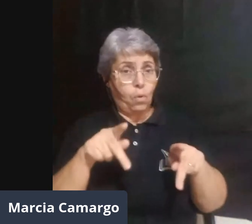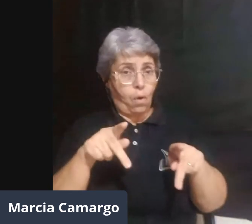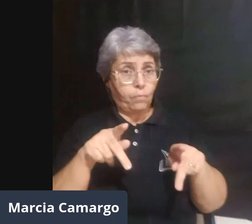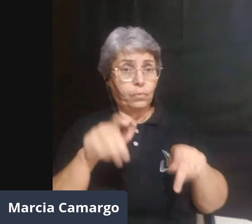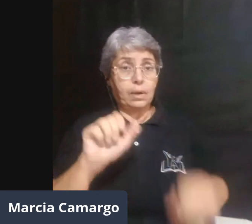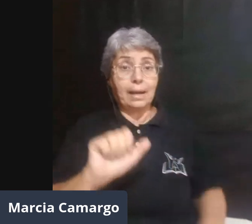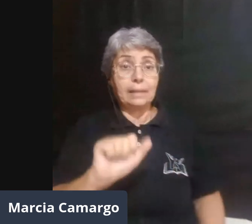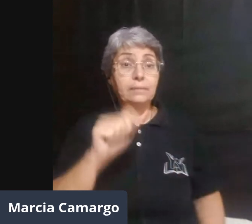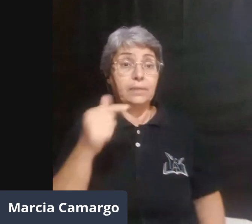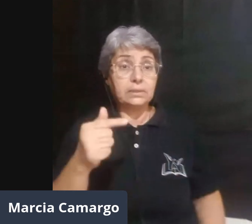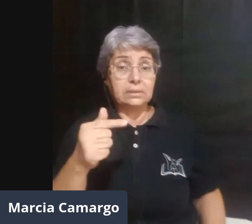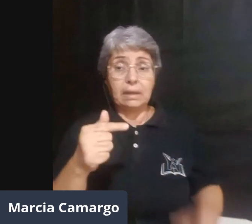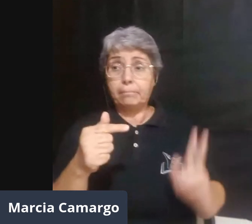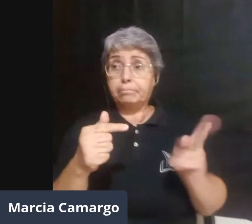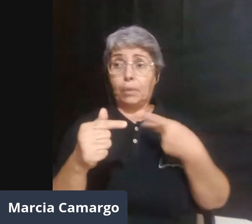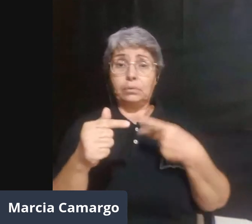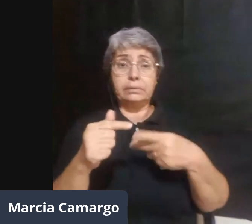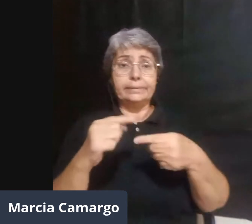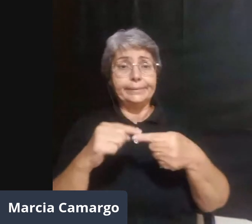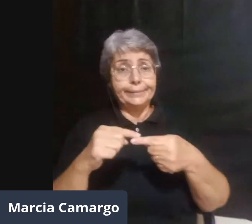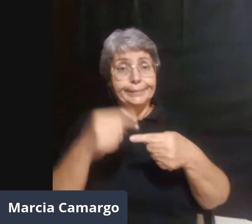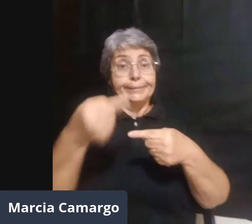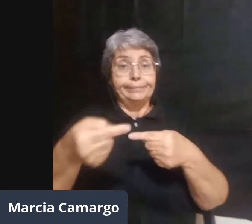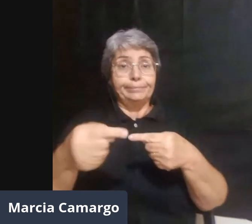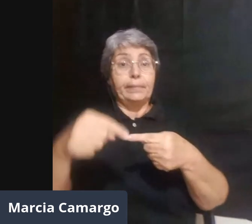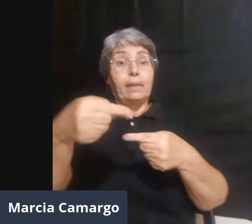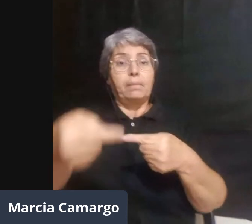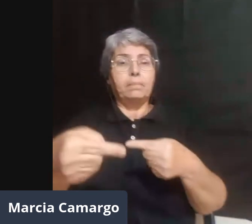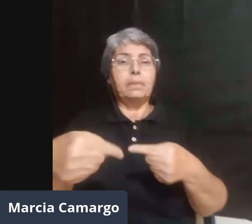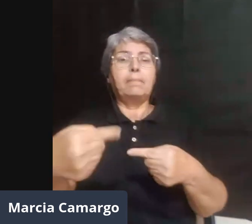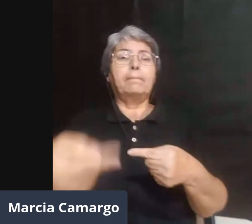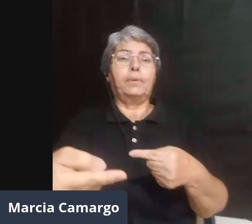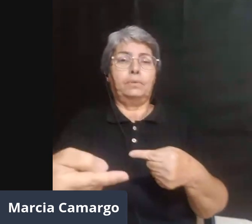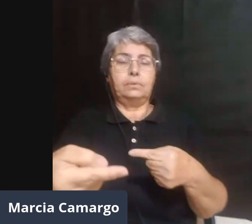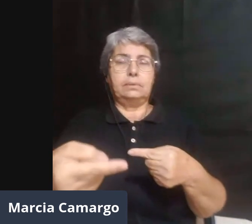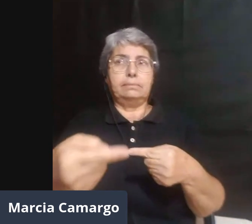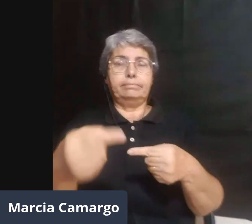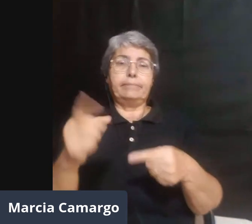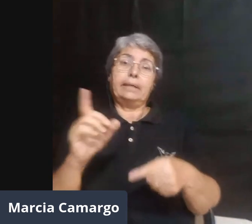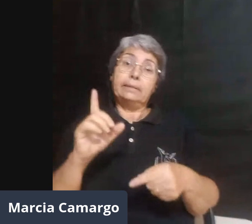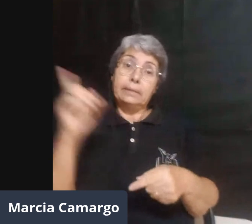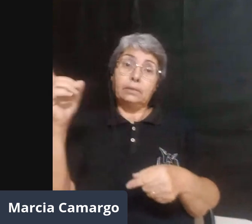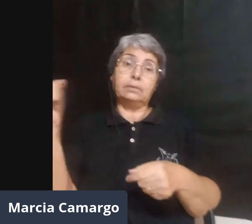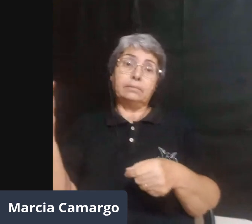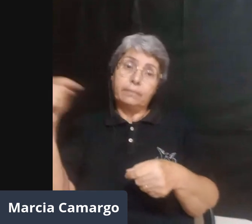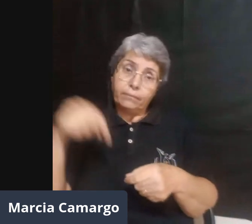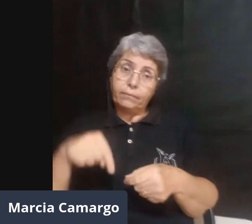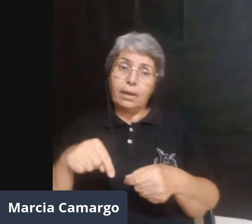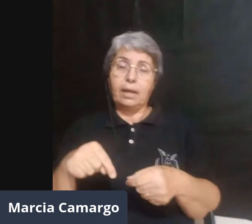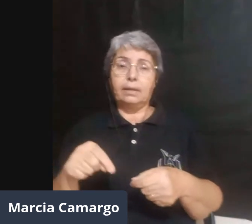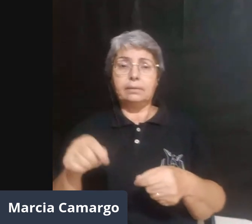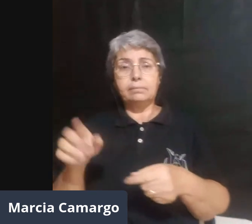postergou o preparo dessa seara para que Deus pudesse vir fazer essa colheita.